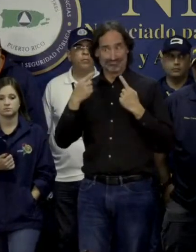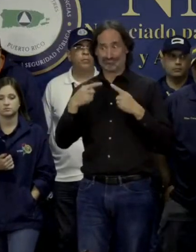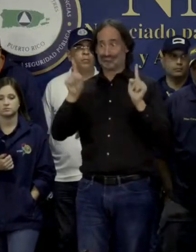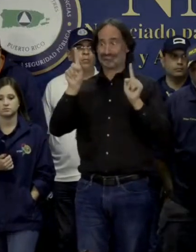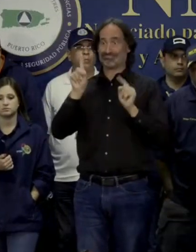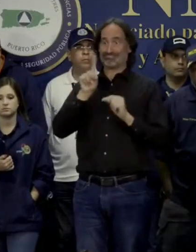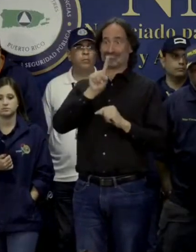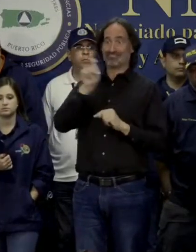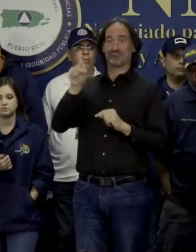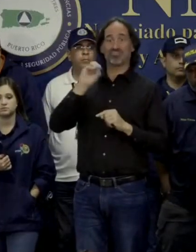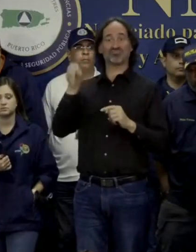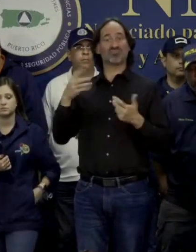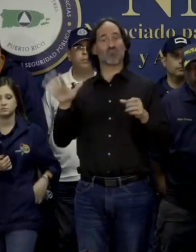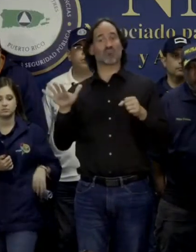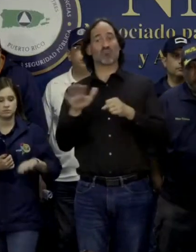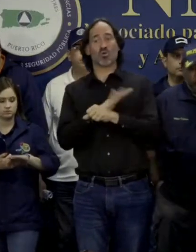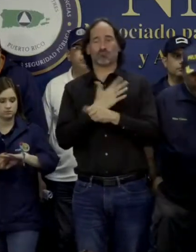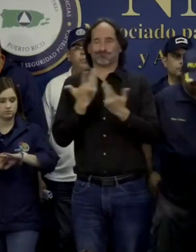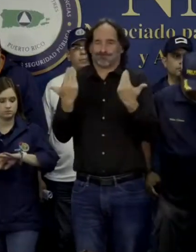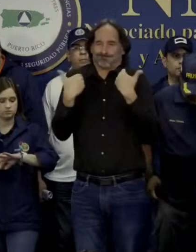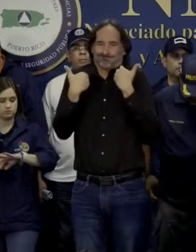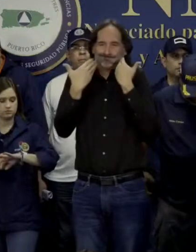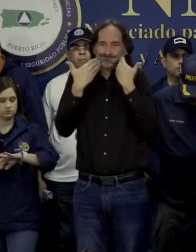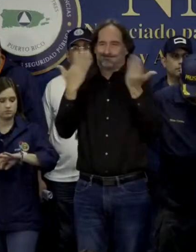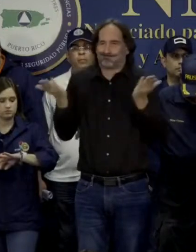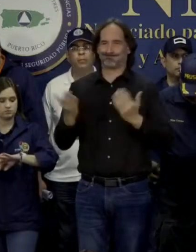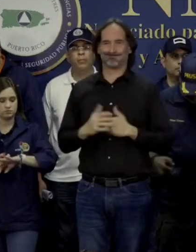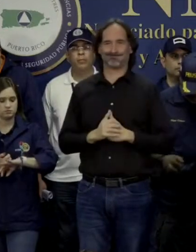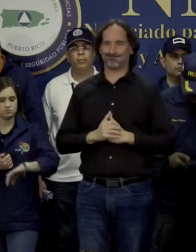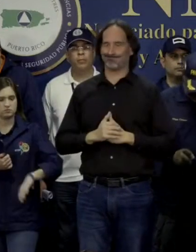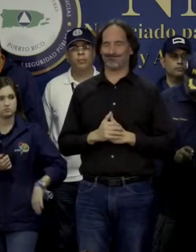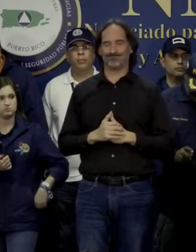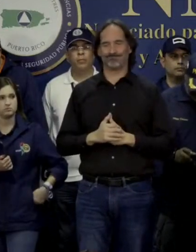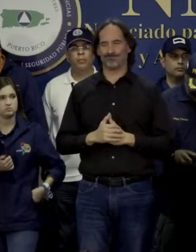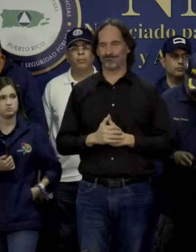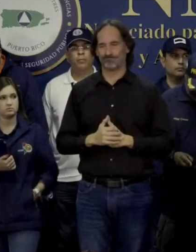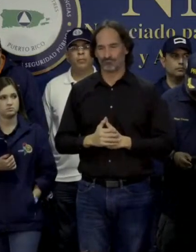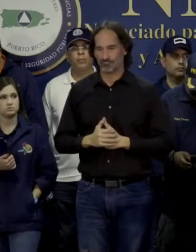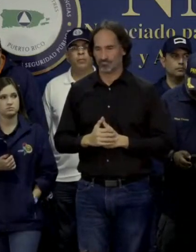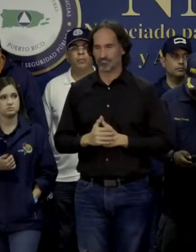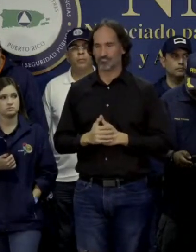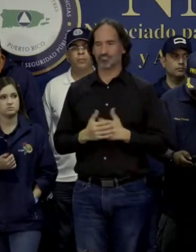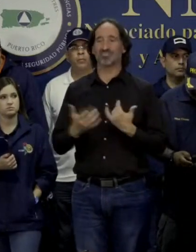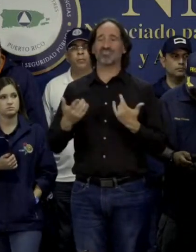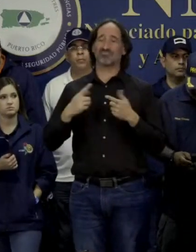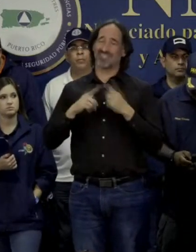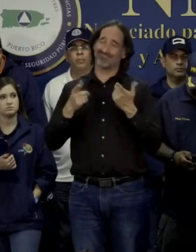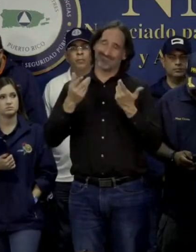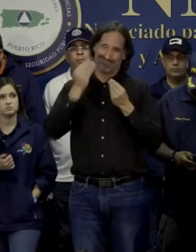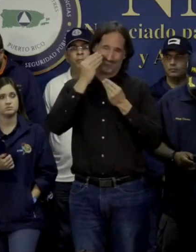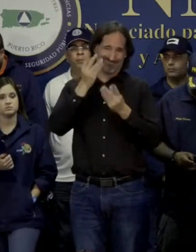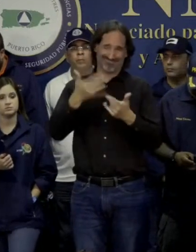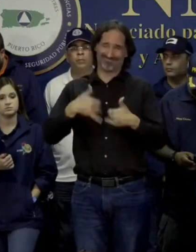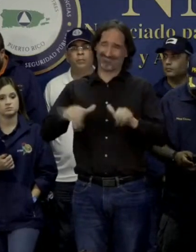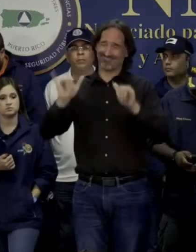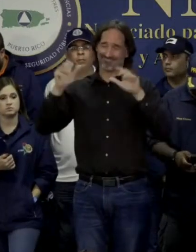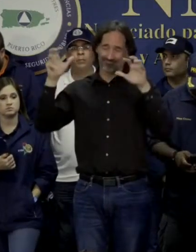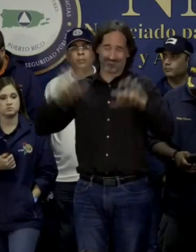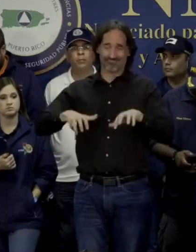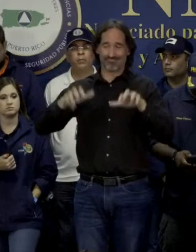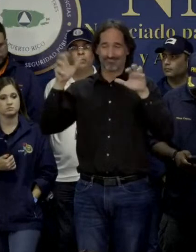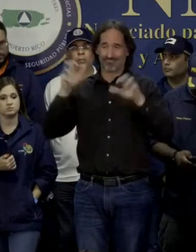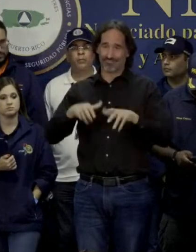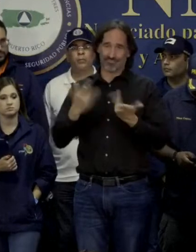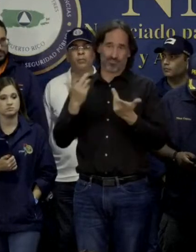aquí todavía nos está impactando esta tormenta. Pueden haber daños al propio sistema. Así que en